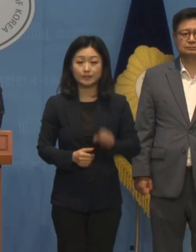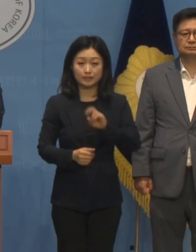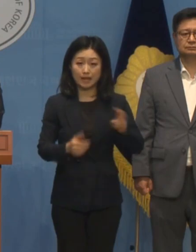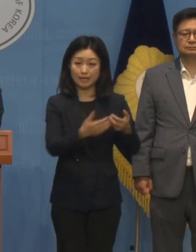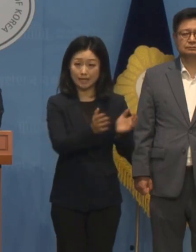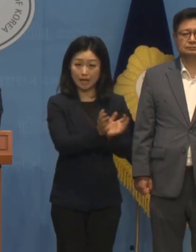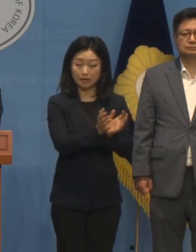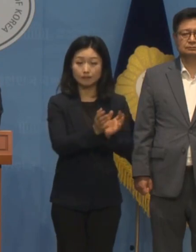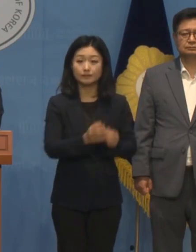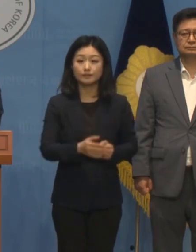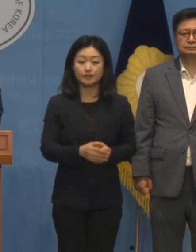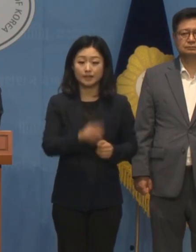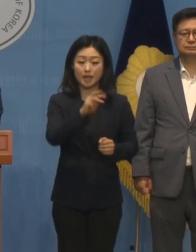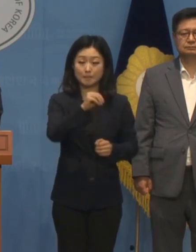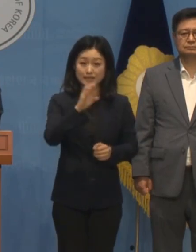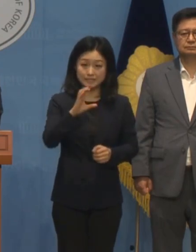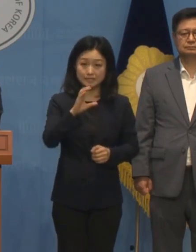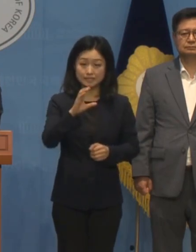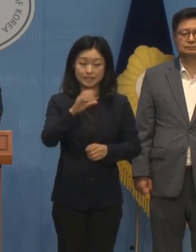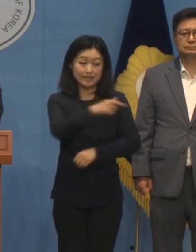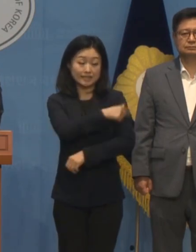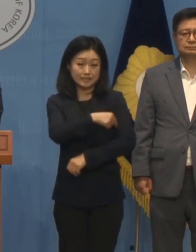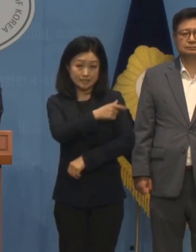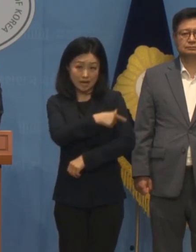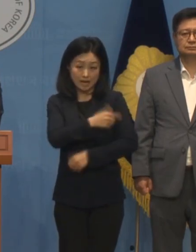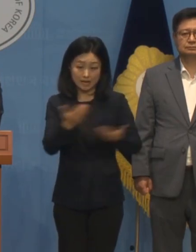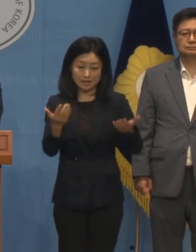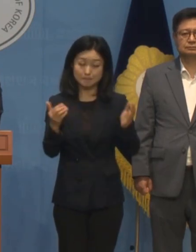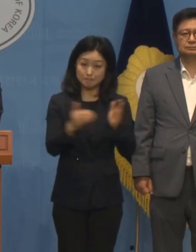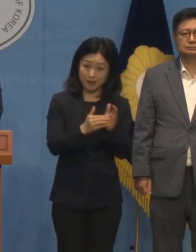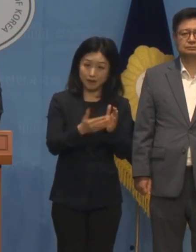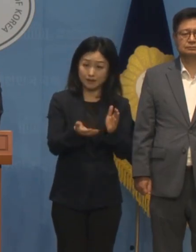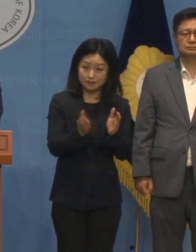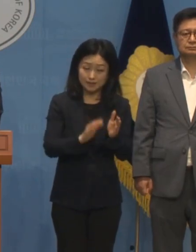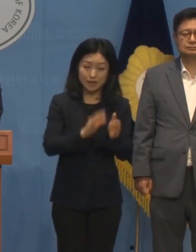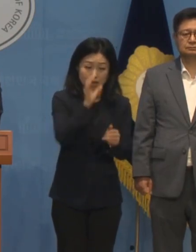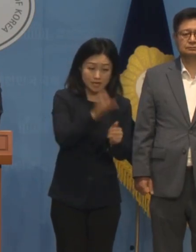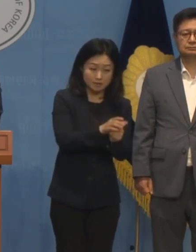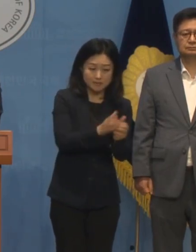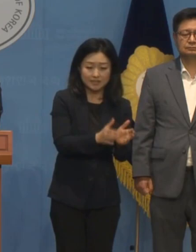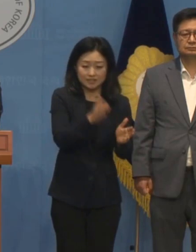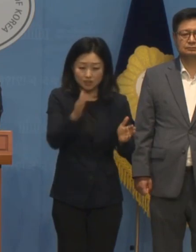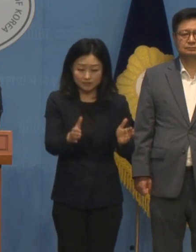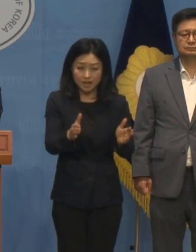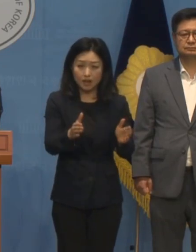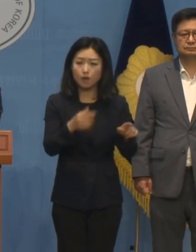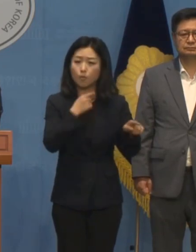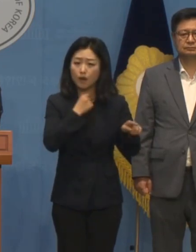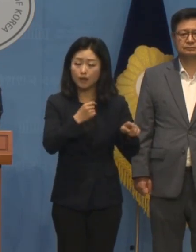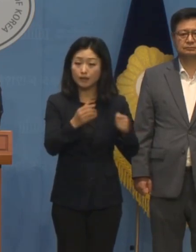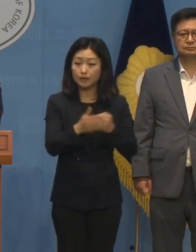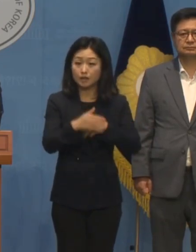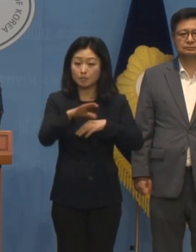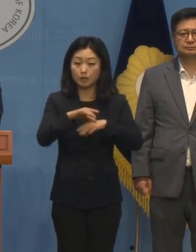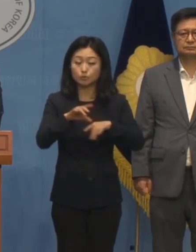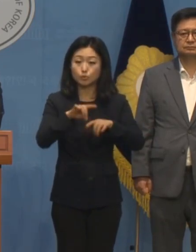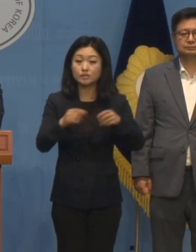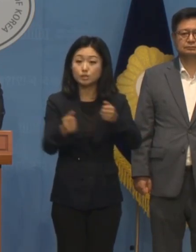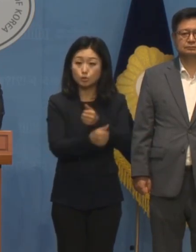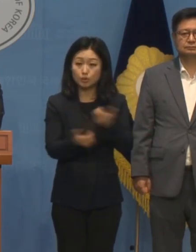야당은 임기가 끝난 MBC 박문진 이사 무한 임기 연장에 골몰하며 방통위